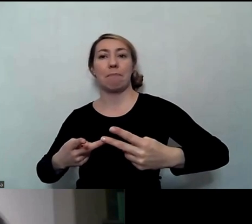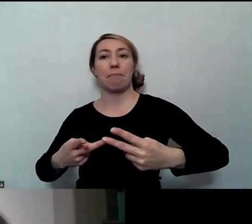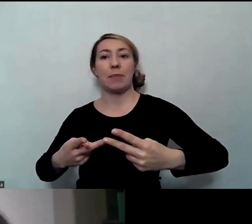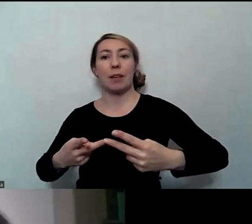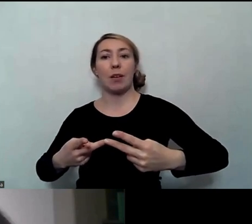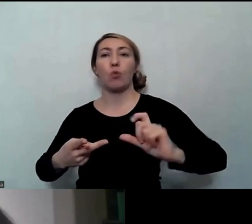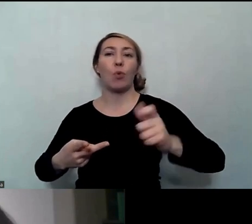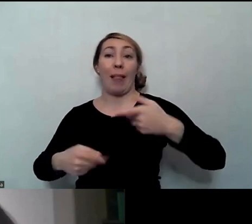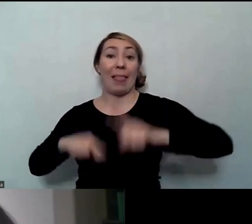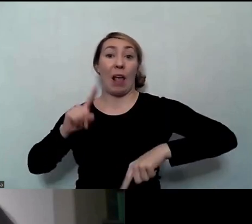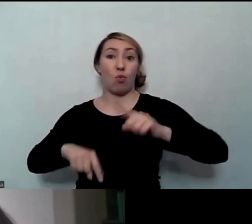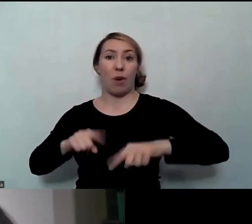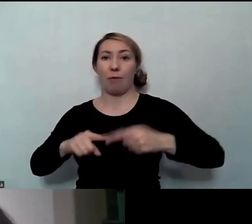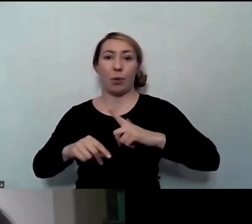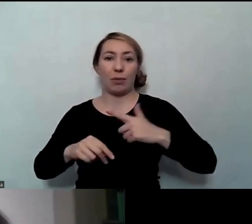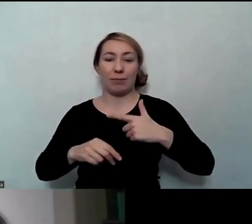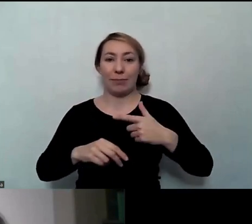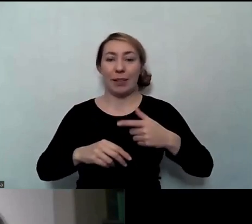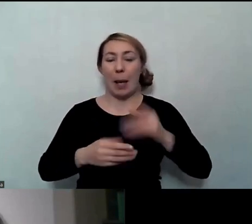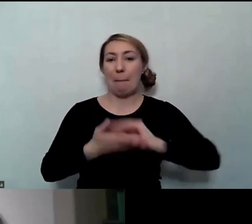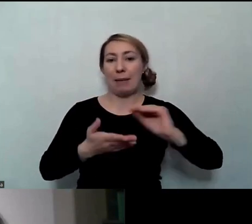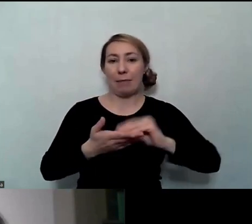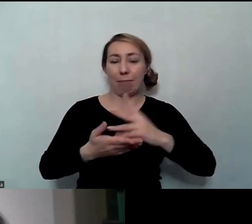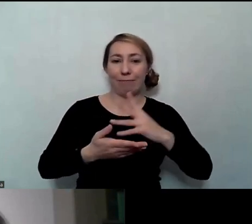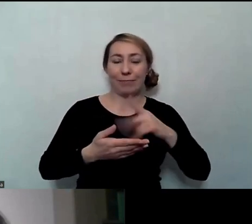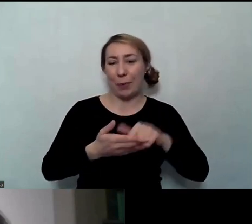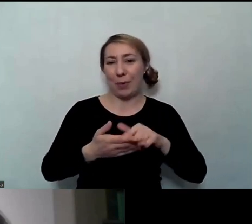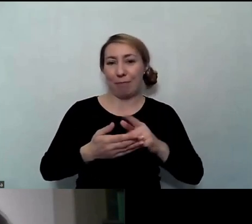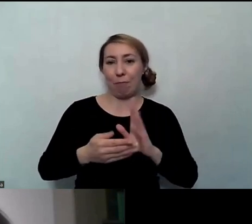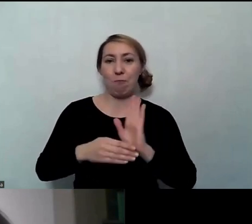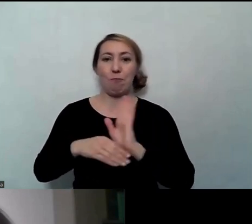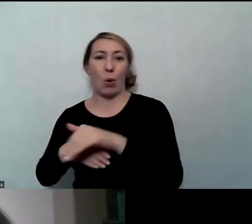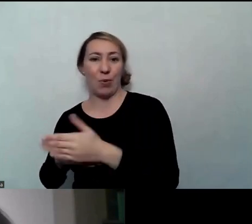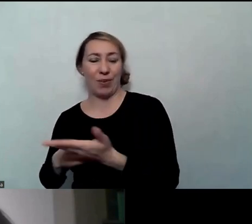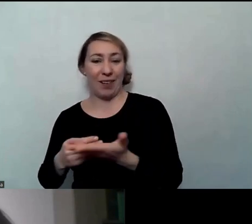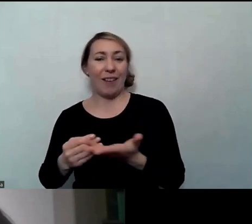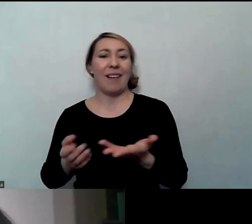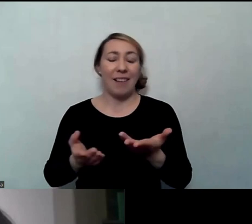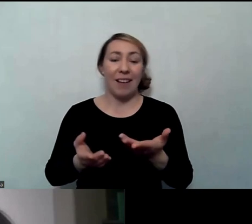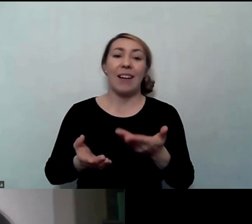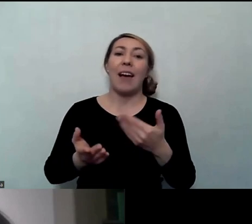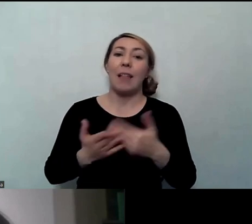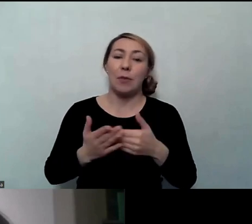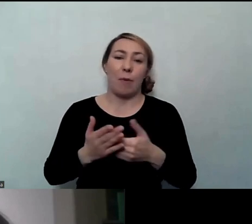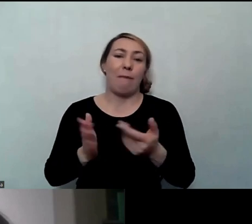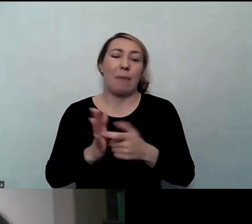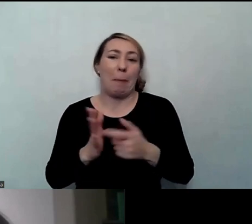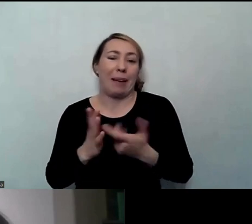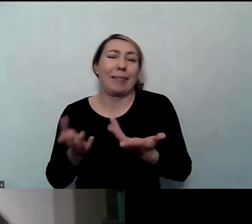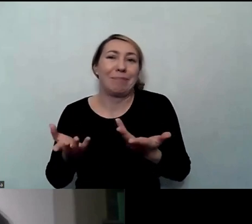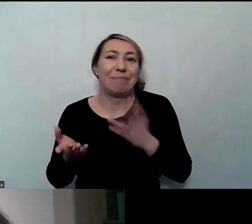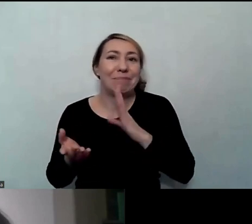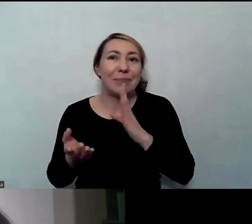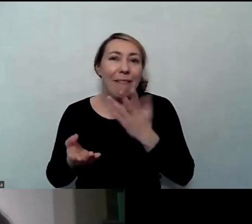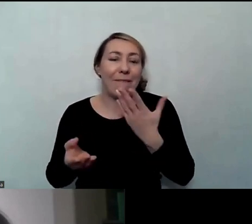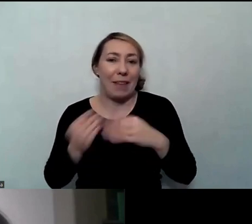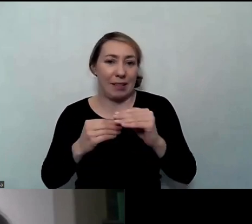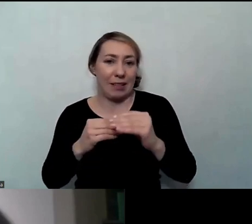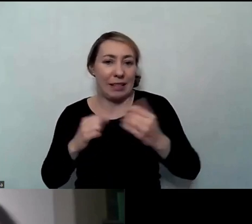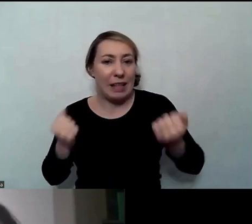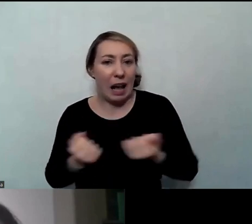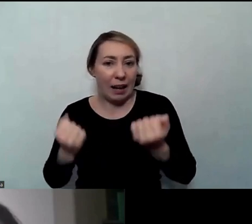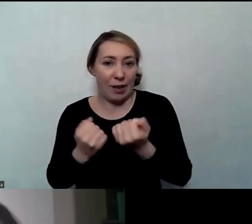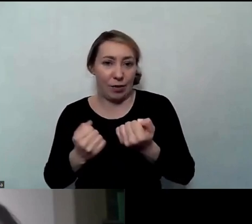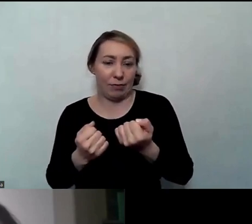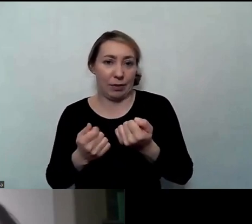jest naturalny, tak? To jest wtórne, pismo jest zawsze wtórne do mowy. No i tutaj wymagałoby to też, nie ukrywamy, większego zaangażowania